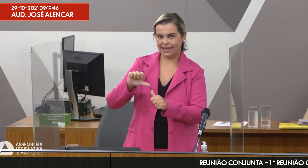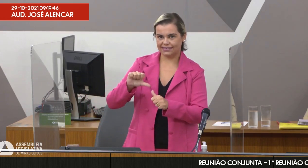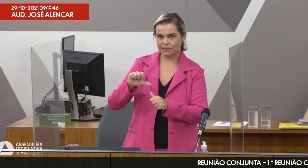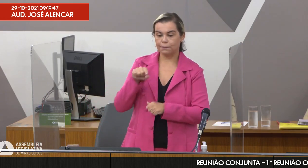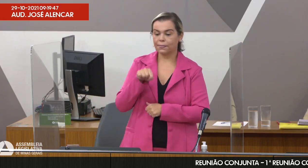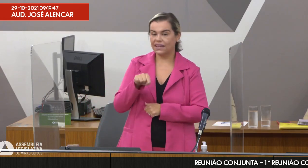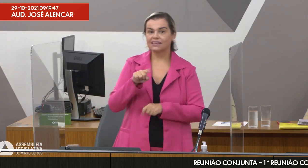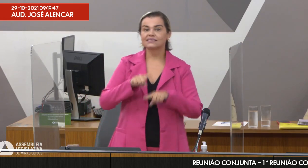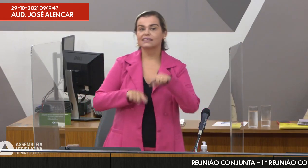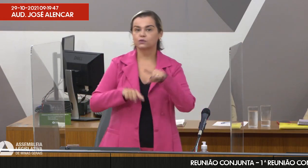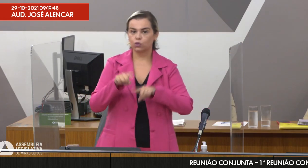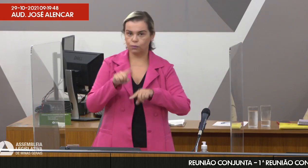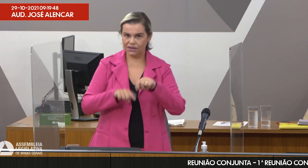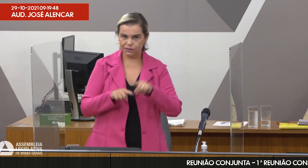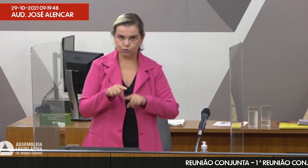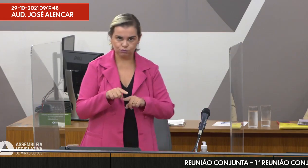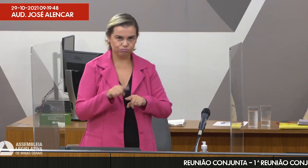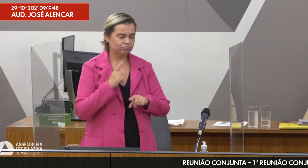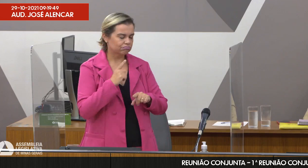Funcionalidade Brasileiro Modificado.